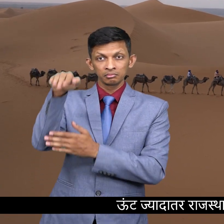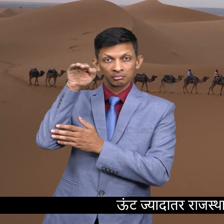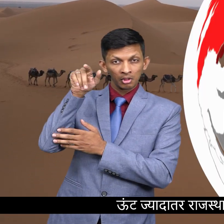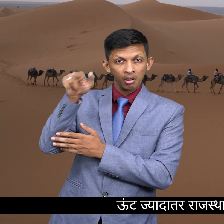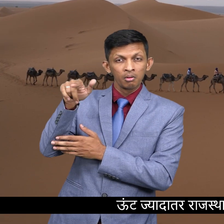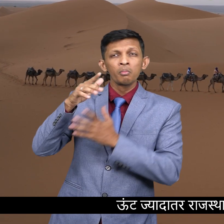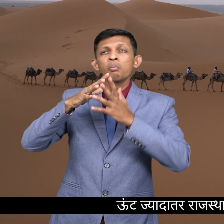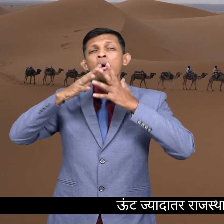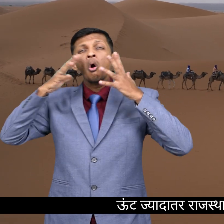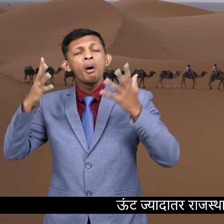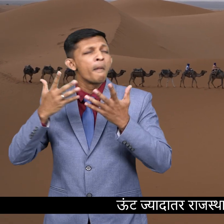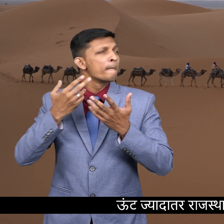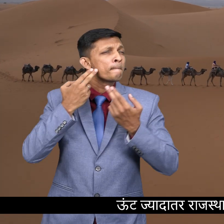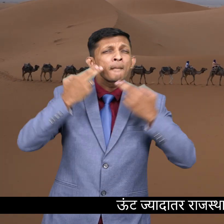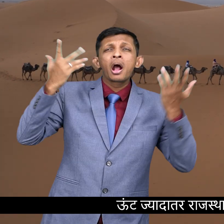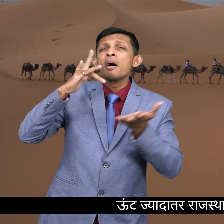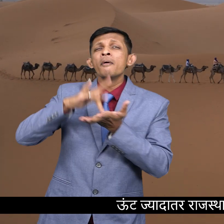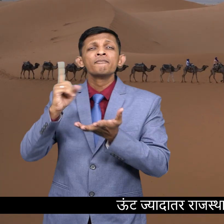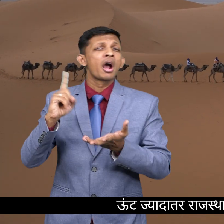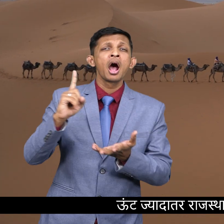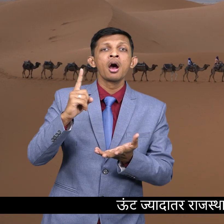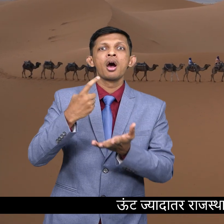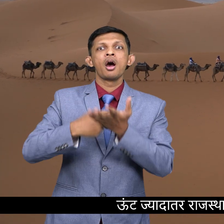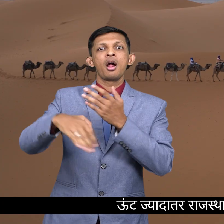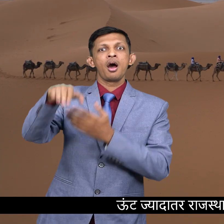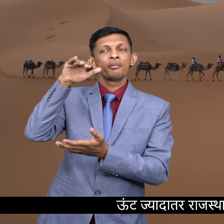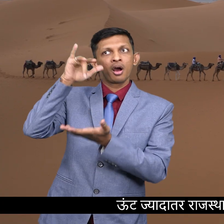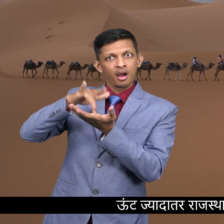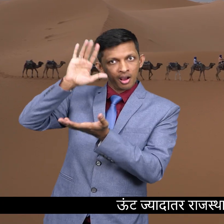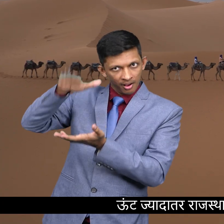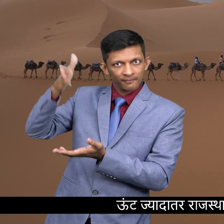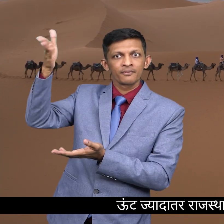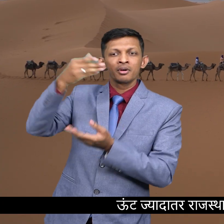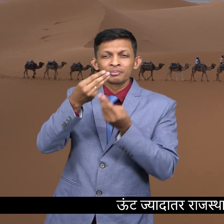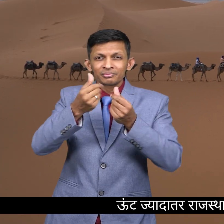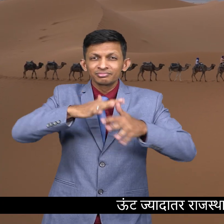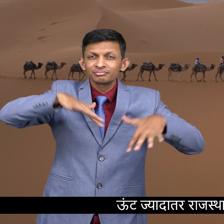ऊंट ज्यादातर राजस्थान में पाए जाते हैं, एक गर्म रेगिस्तान।